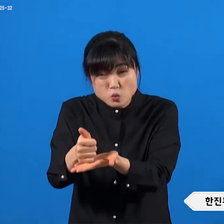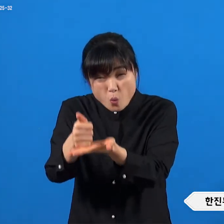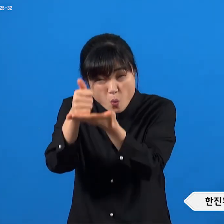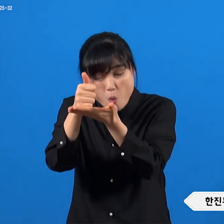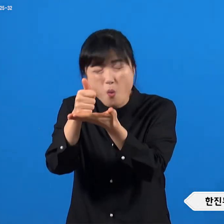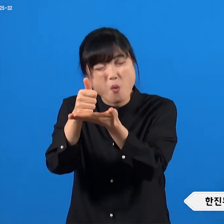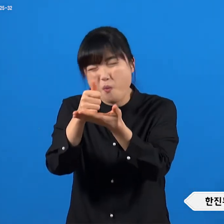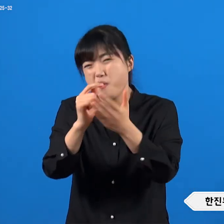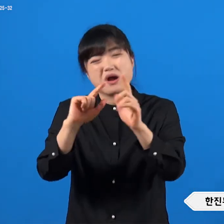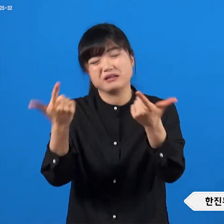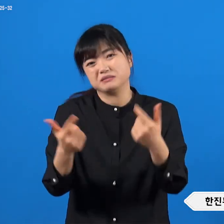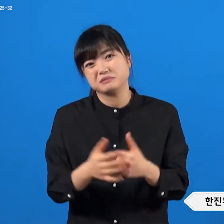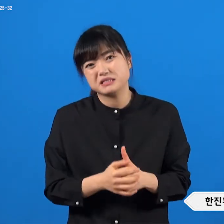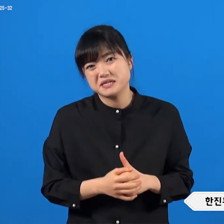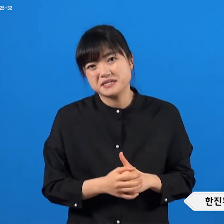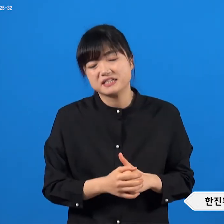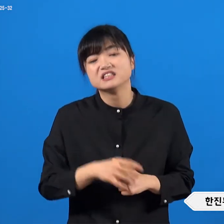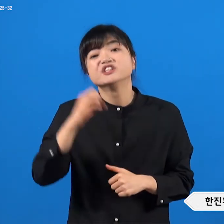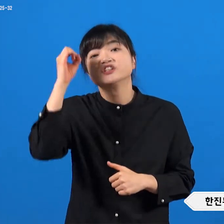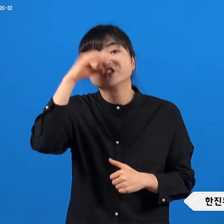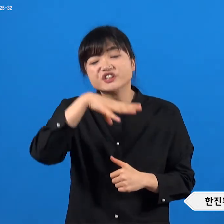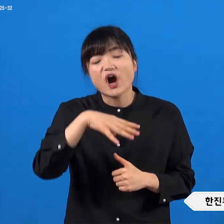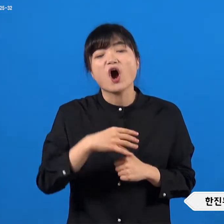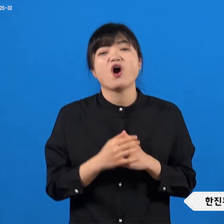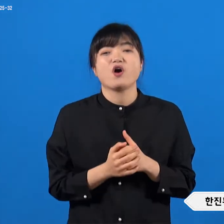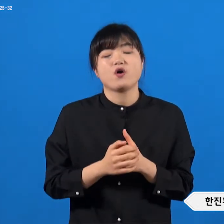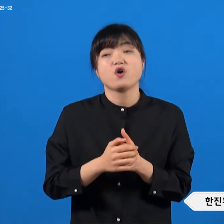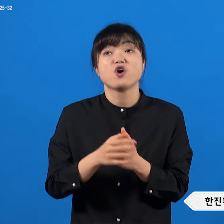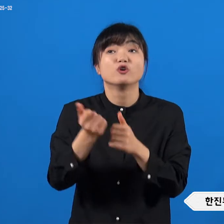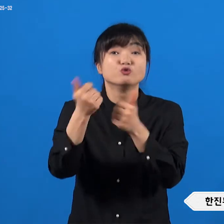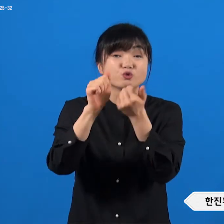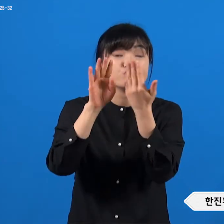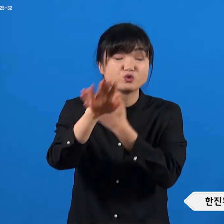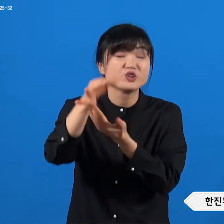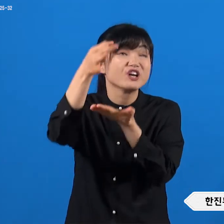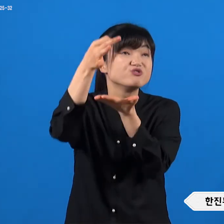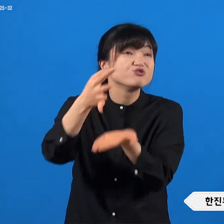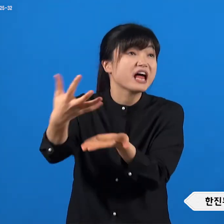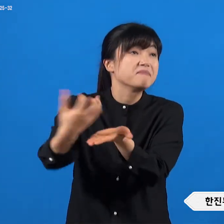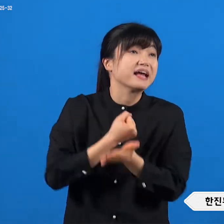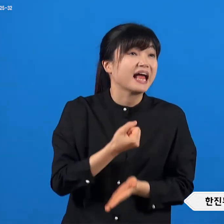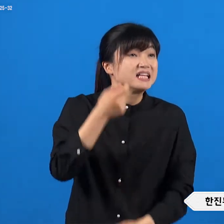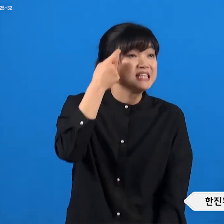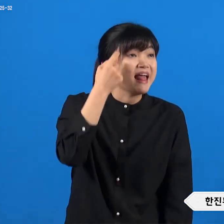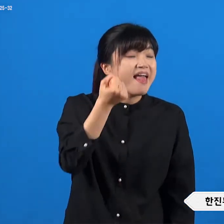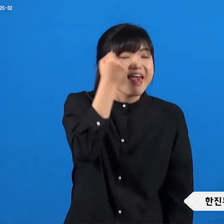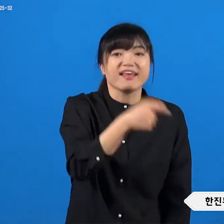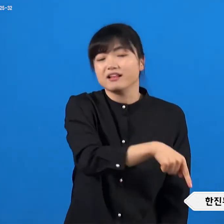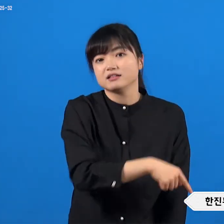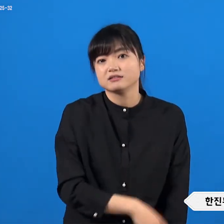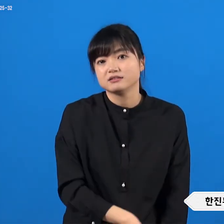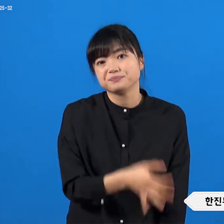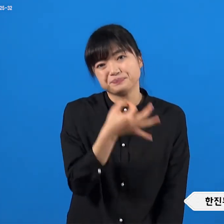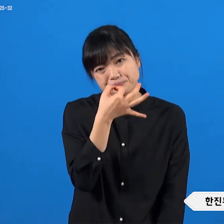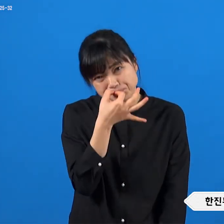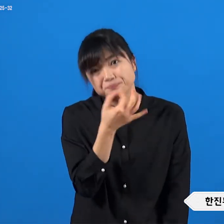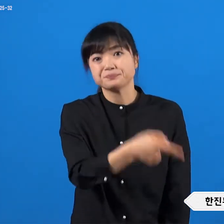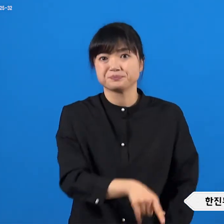아니고 존경의 대상도 아니고 그저 죽으면 유산이나 받아낼 대상에 불과했습니다.